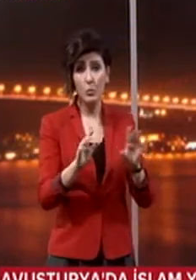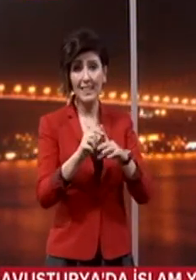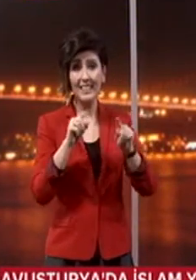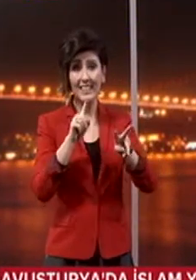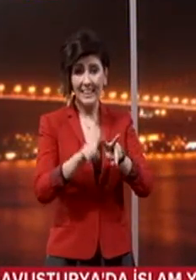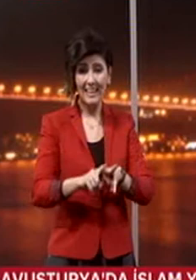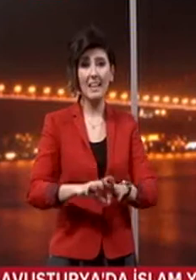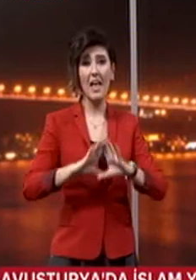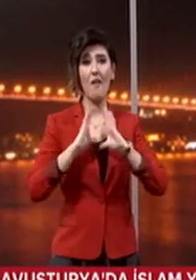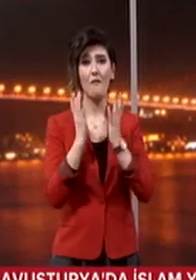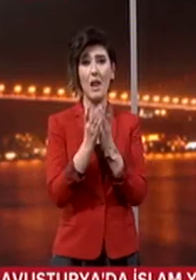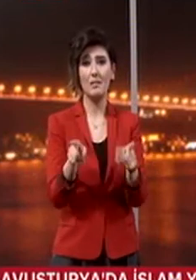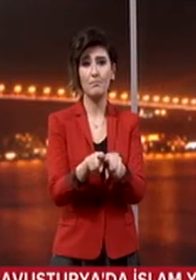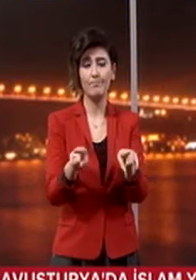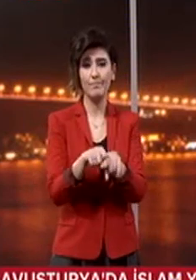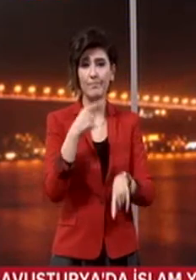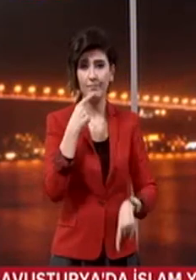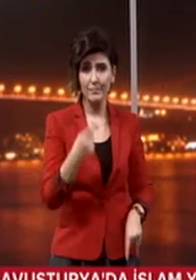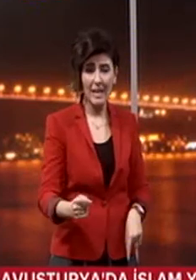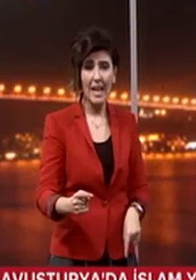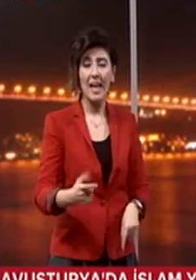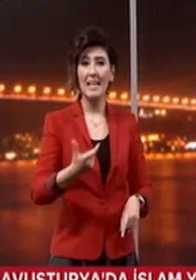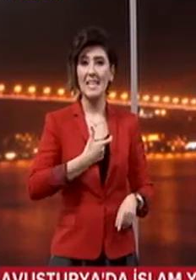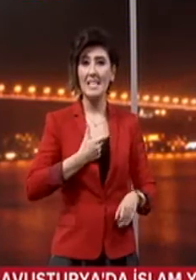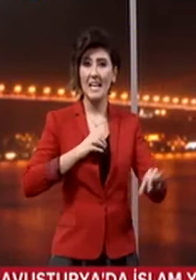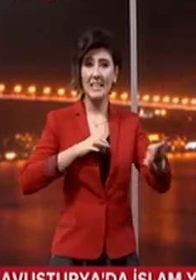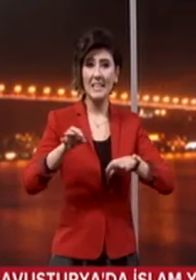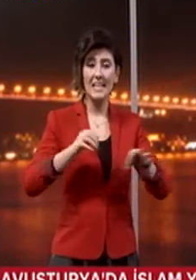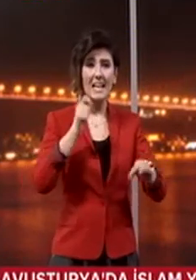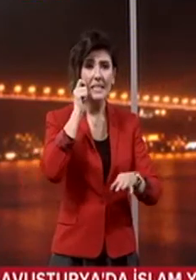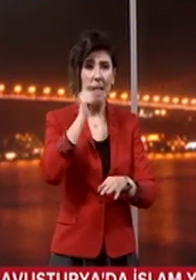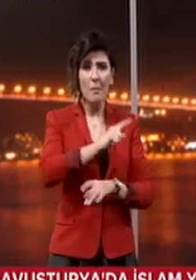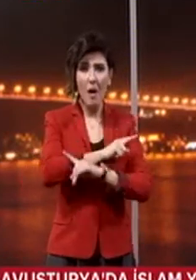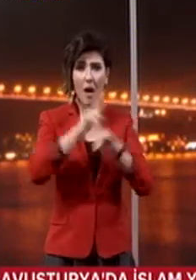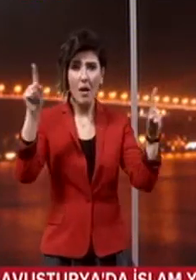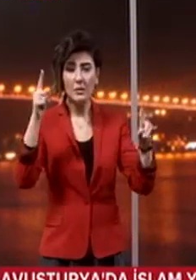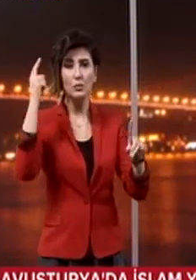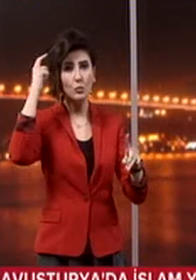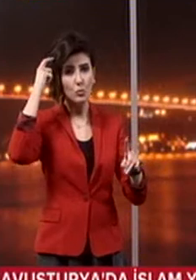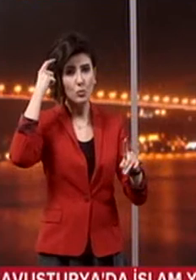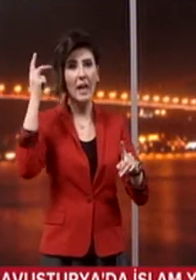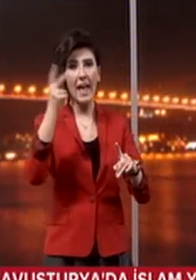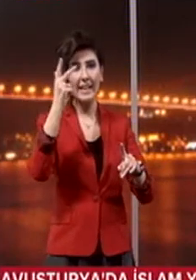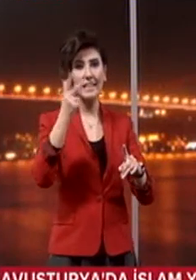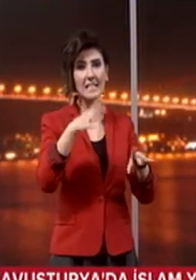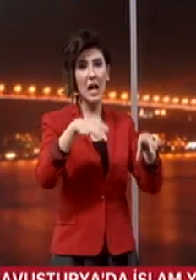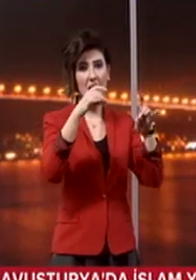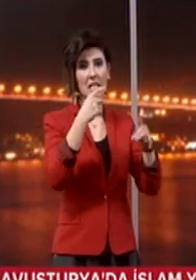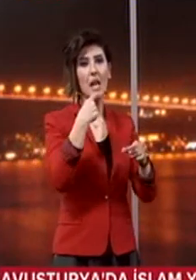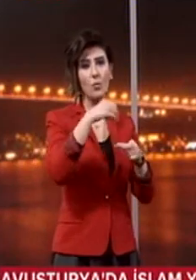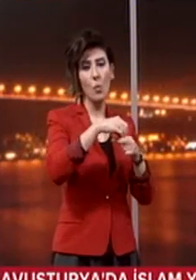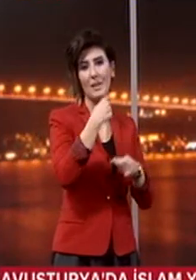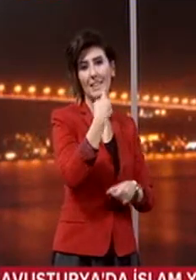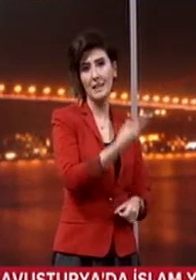din evrenseldir diyen Görmez, yasa tasarısının İslamofobik düşüncelerin etkisinde hazırlandığını söyledi.